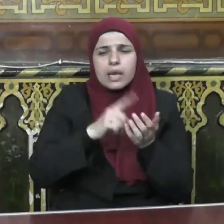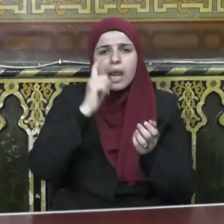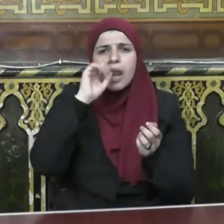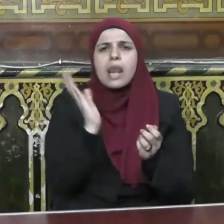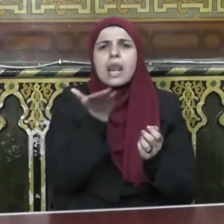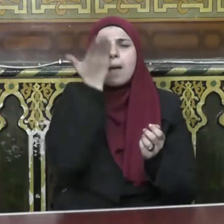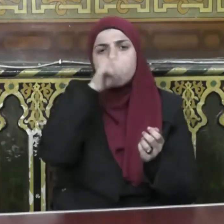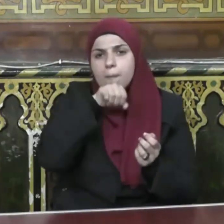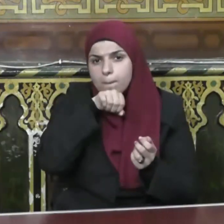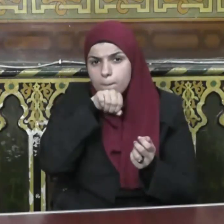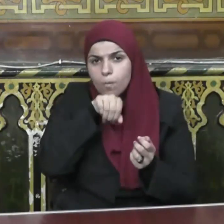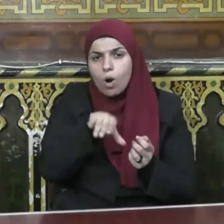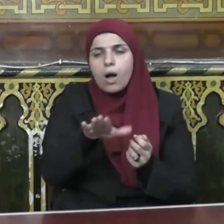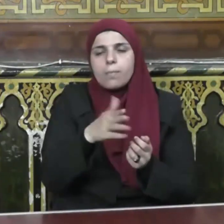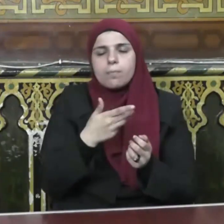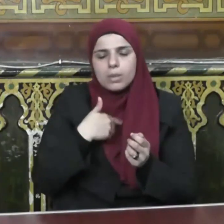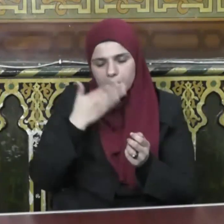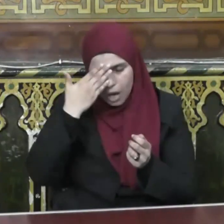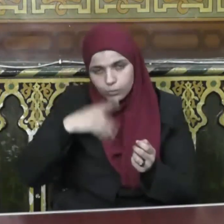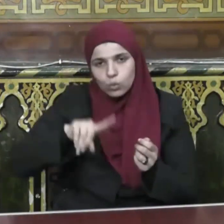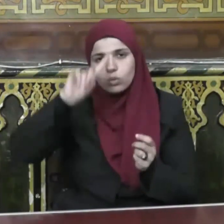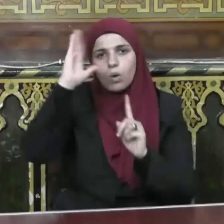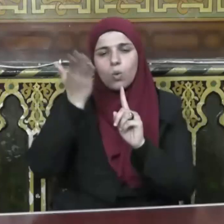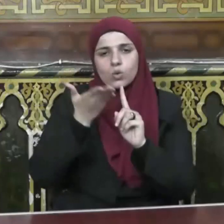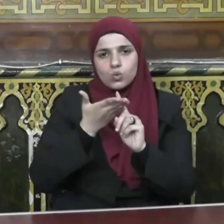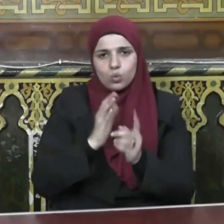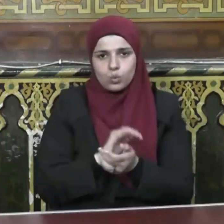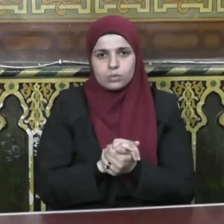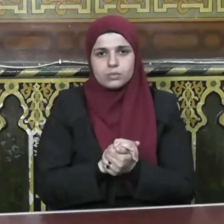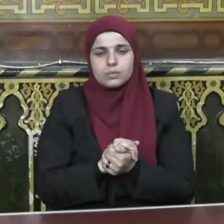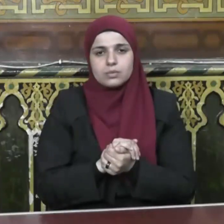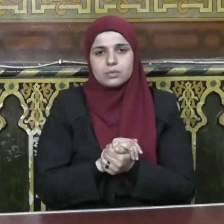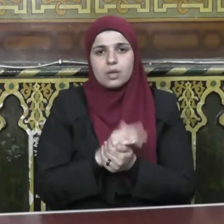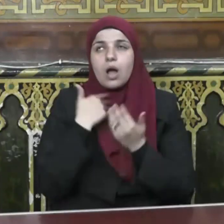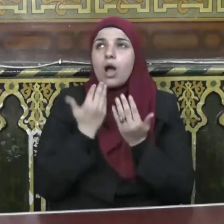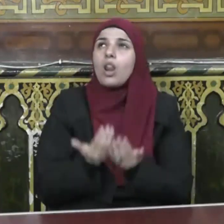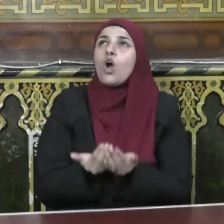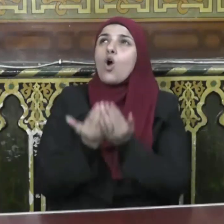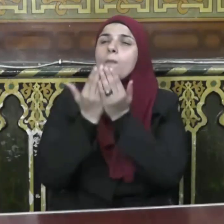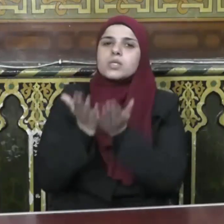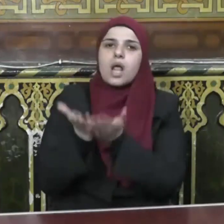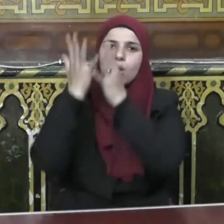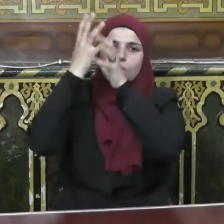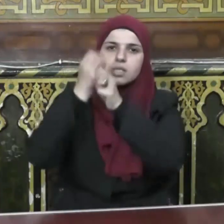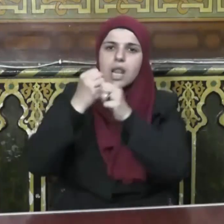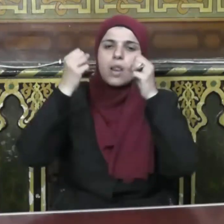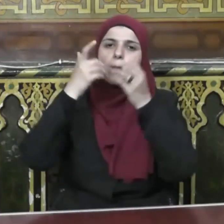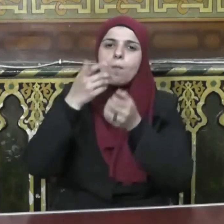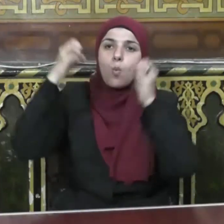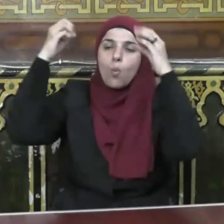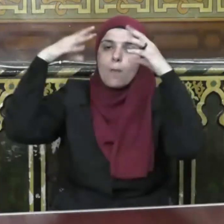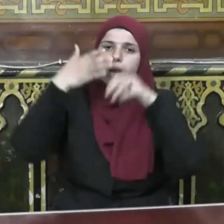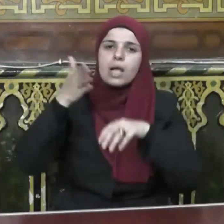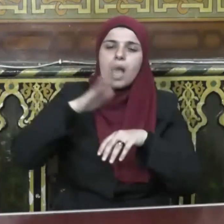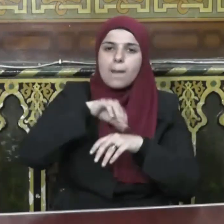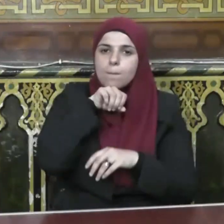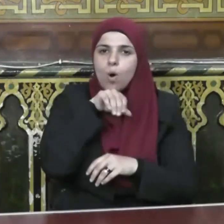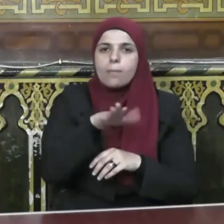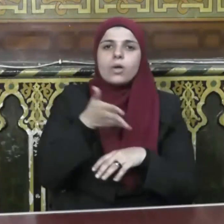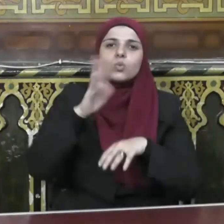سيدنا ونبينا محمدًا عبده ورسوله. اللهم صلِّ وسلِّم وبارِك عليه وعلى